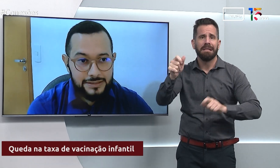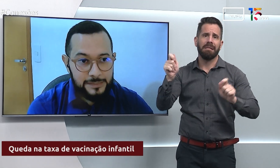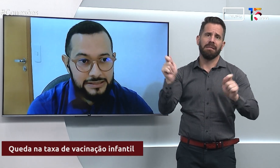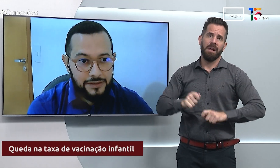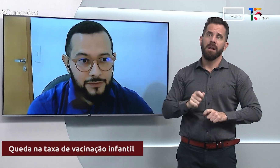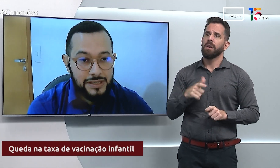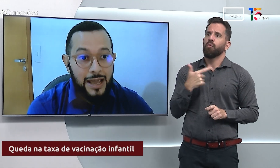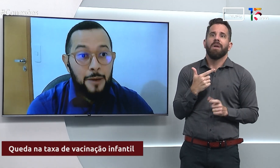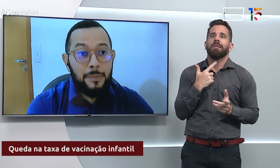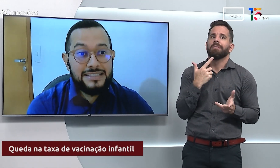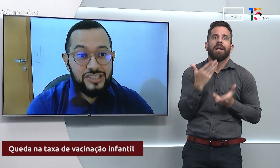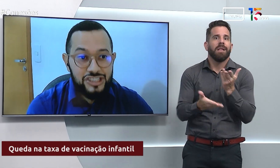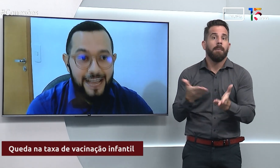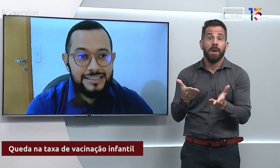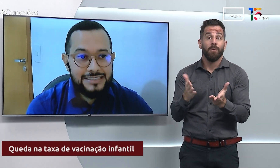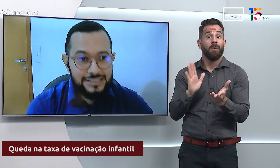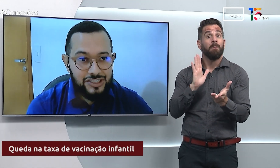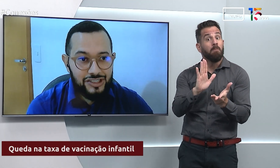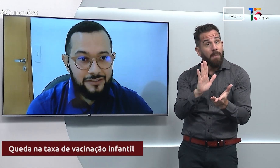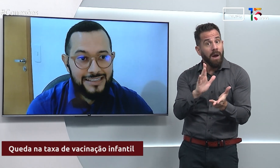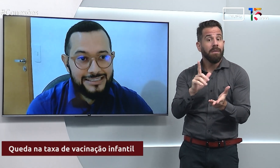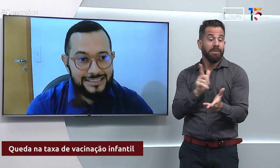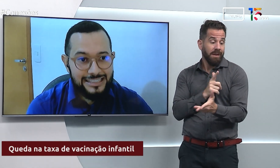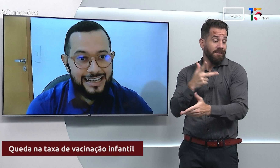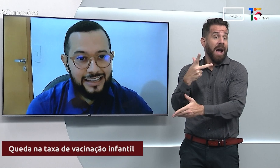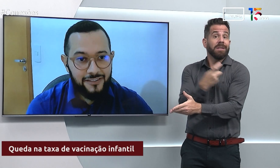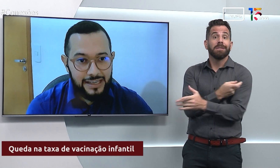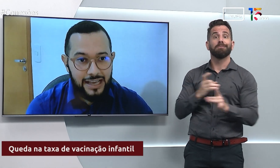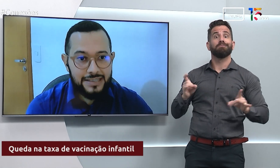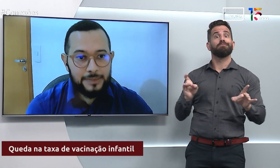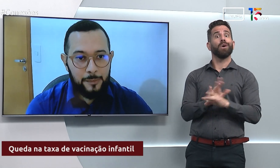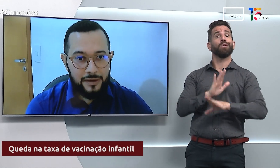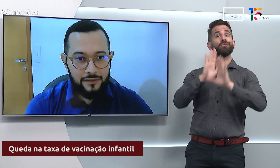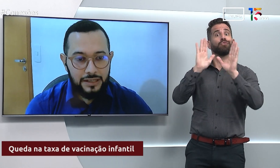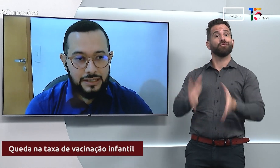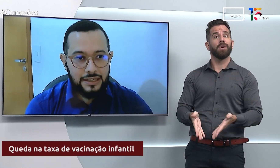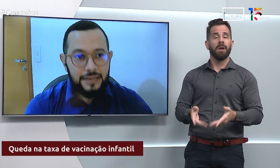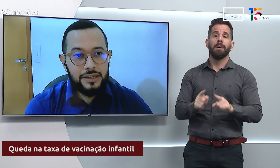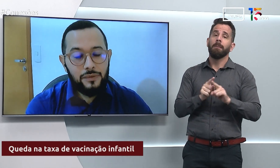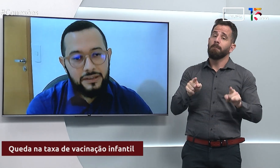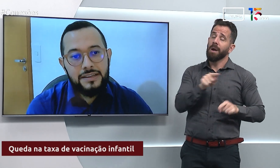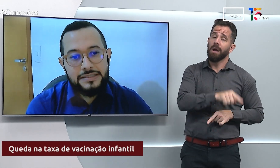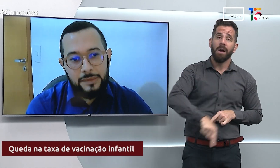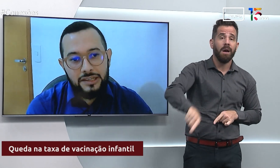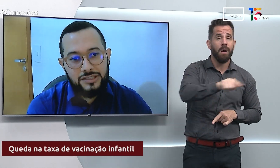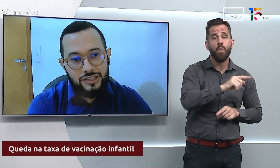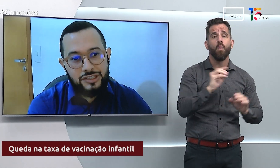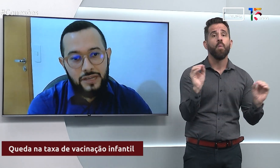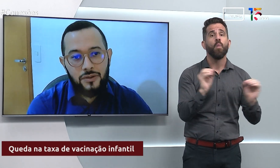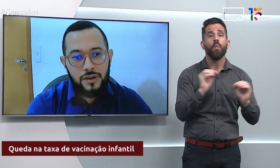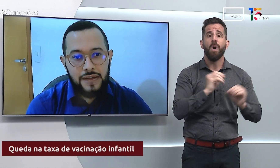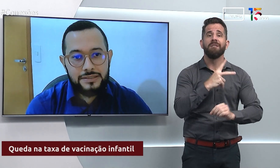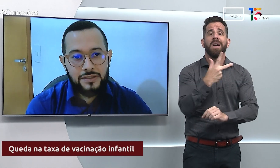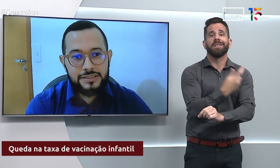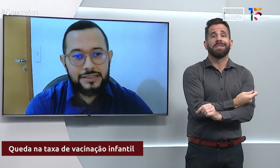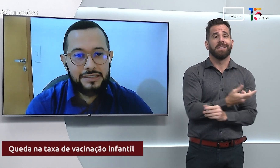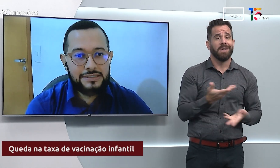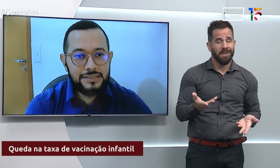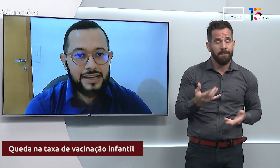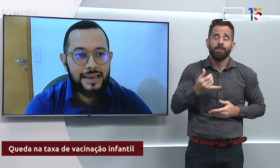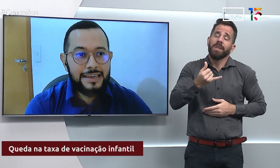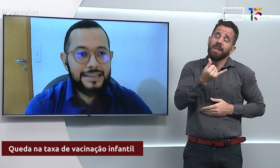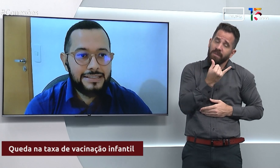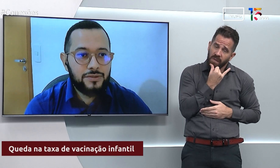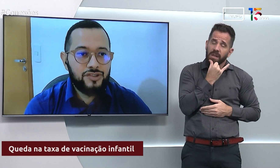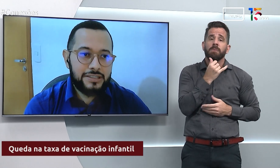tratamentos específicos, mas já existe vacina eficaz para prevenir. Então, infelizmente, a gente tem colocado as nossas